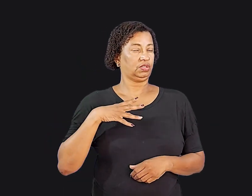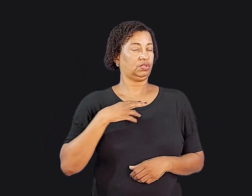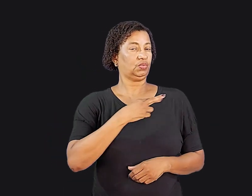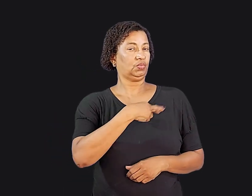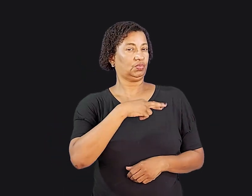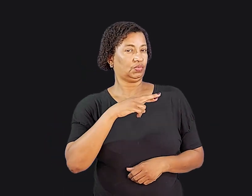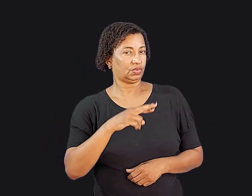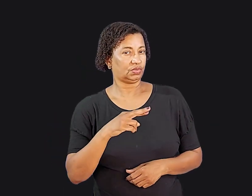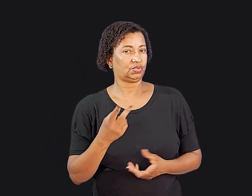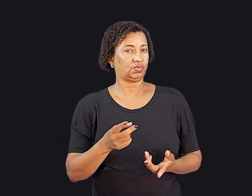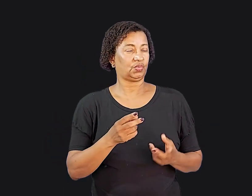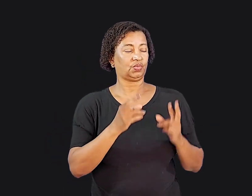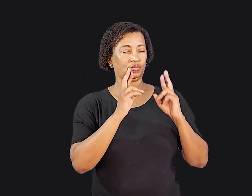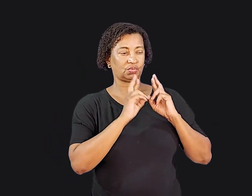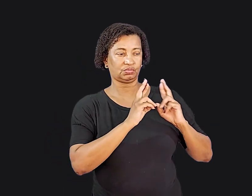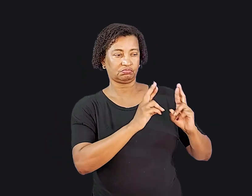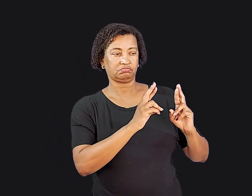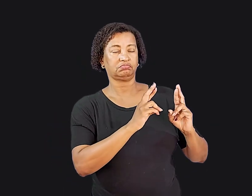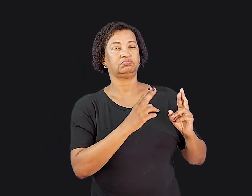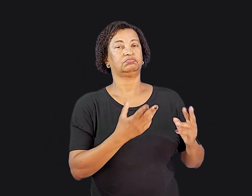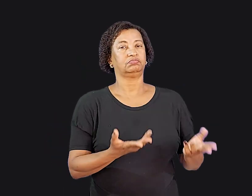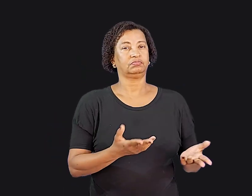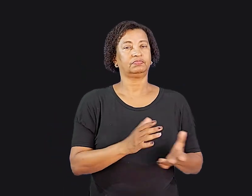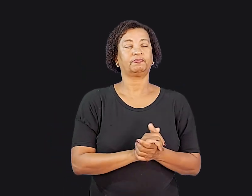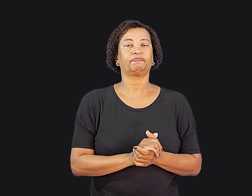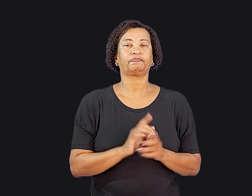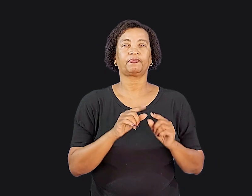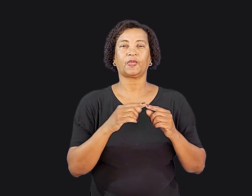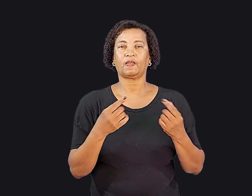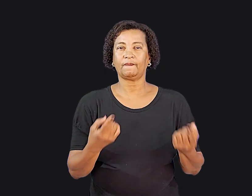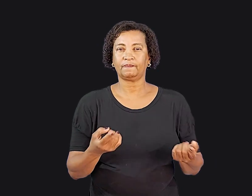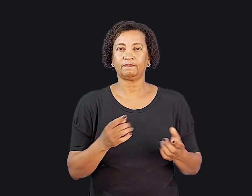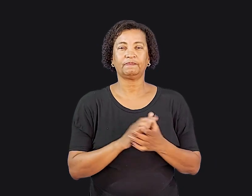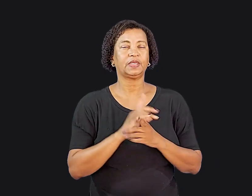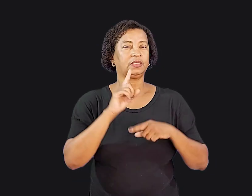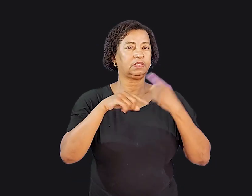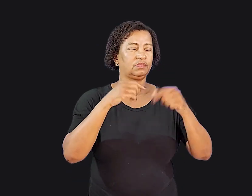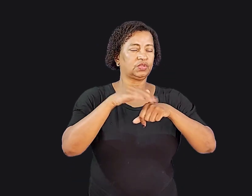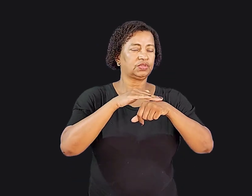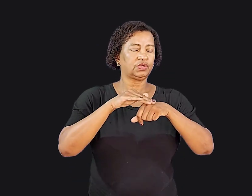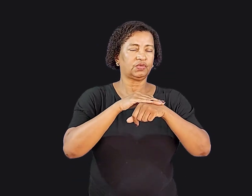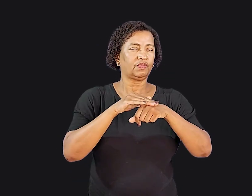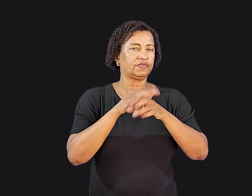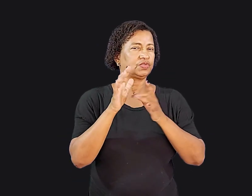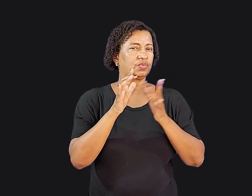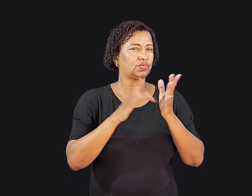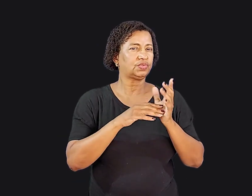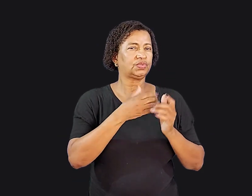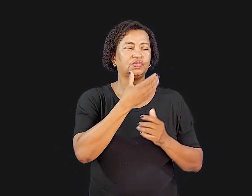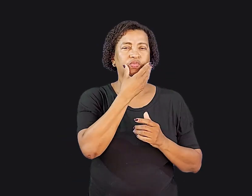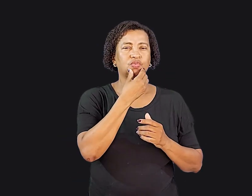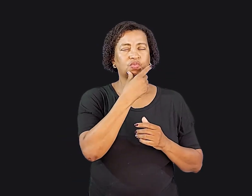respeitado, um candidato e tanto, não? No entanto, eles viram que depois que conversou com Jesus, o moço foi embora